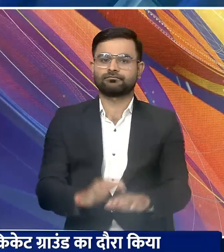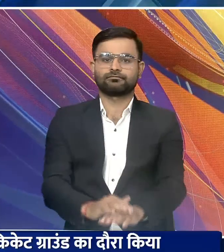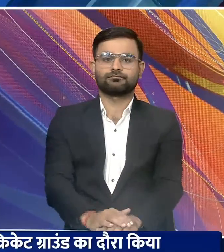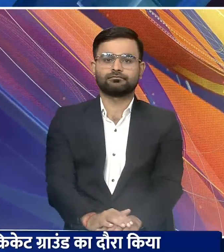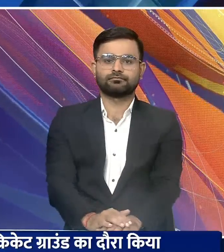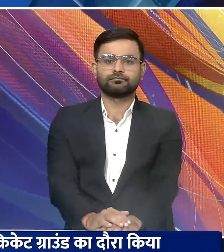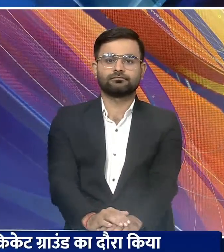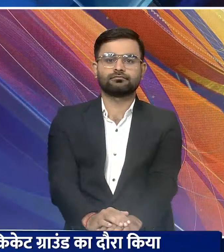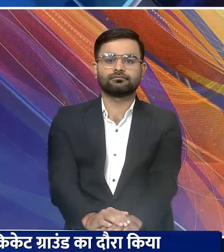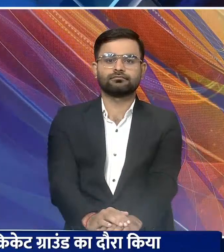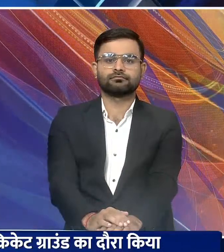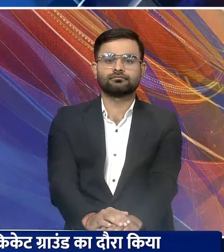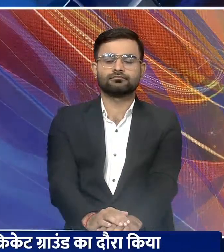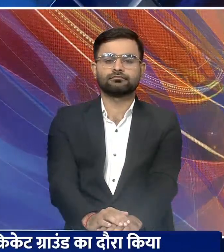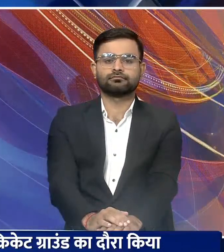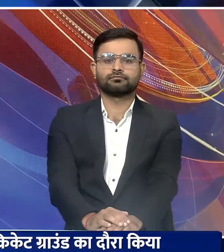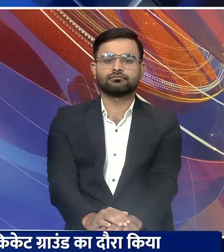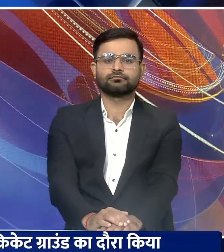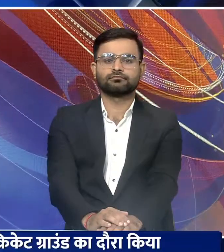किया।